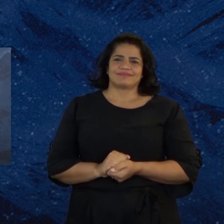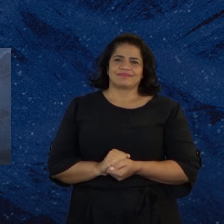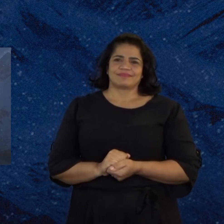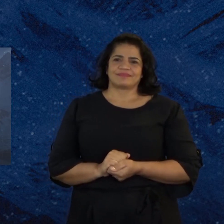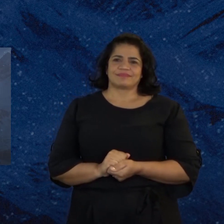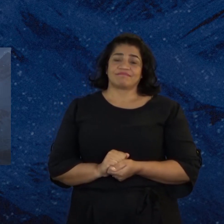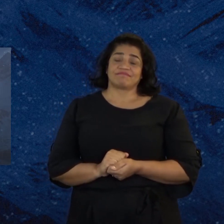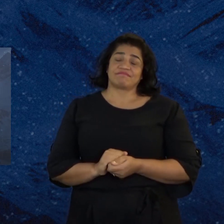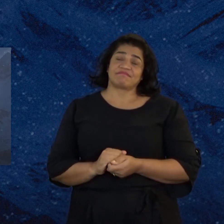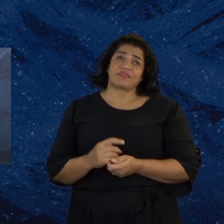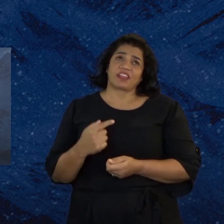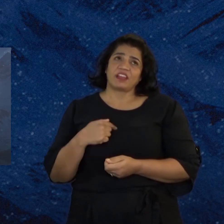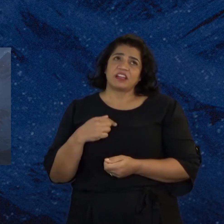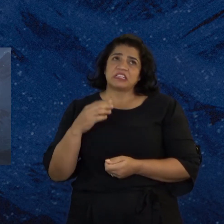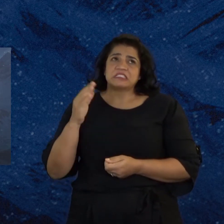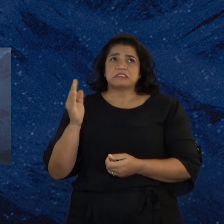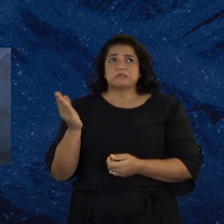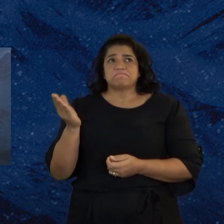Não sei.